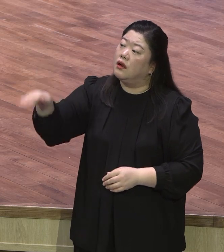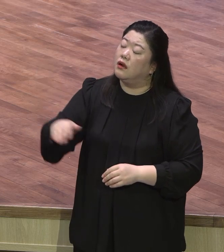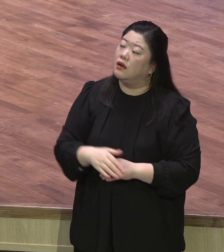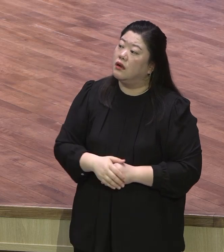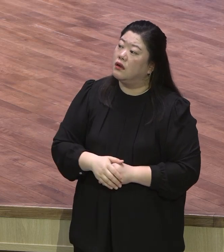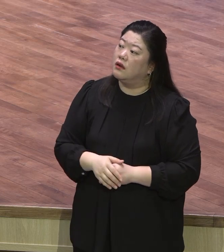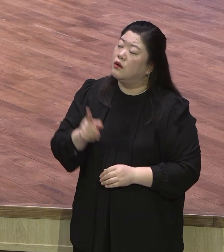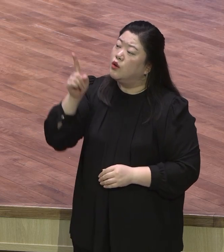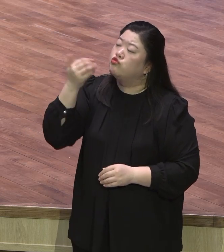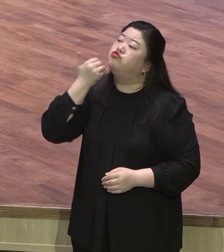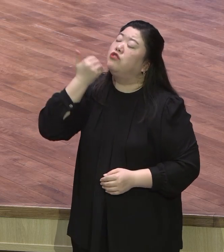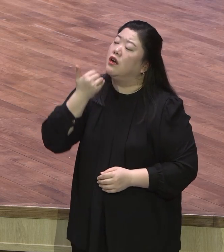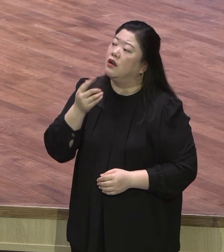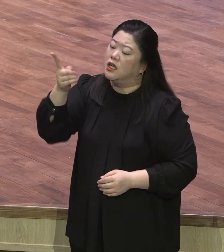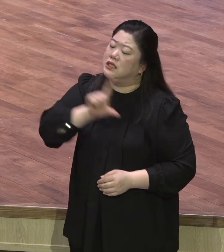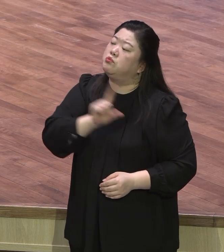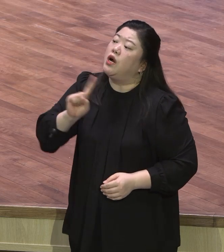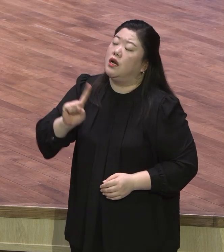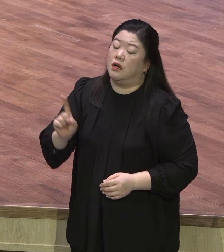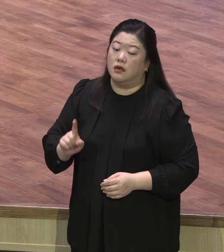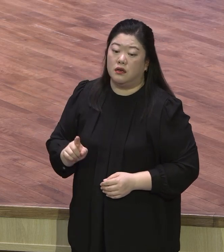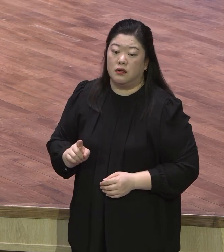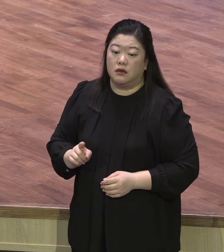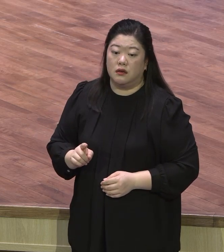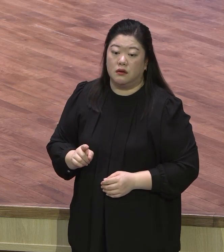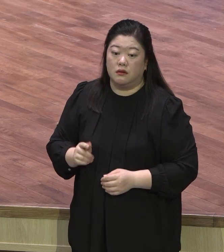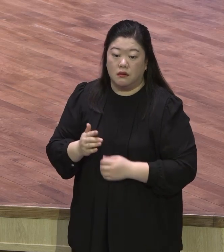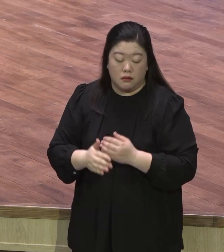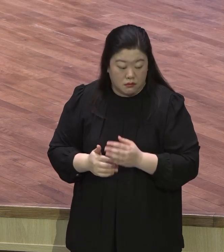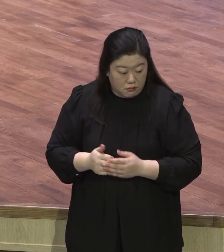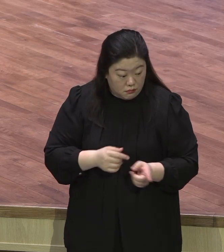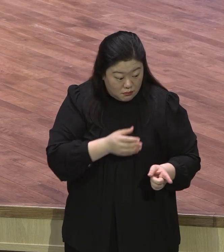하나님 이름이 뭐예요? 라고 그렇게 질문을 합니다.